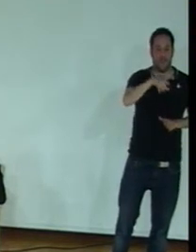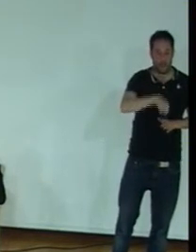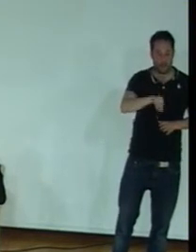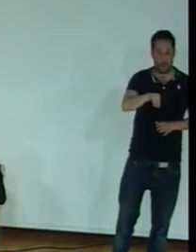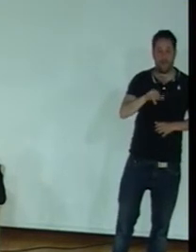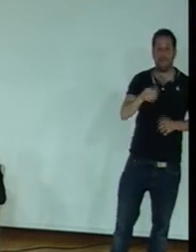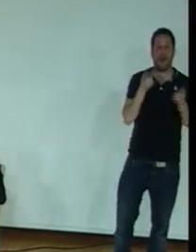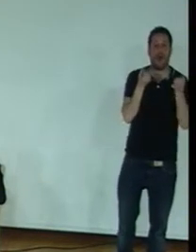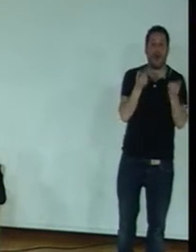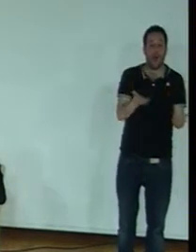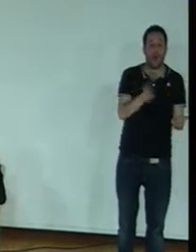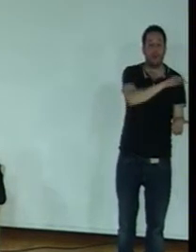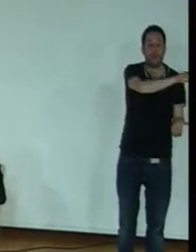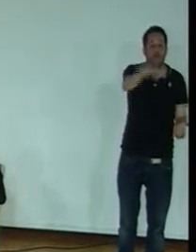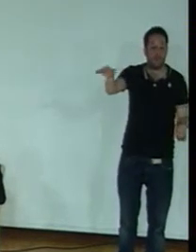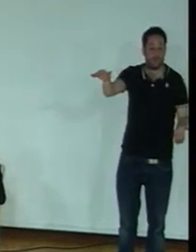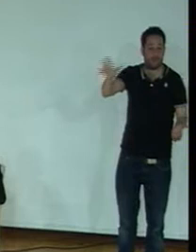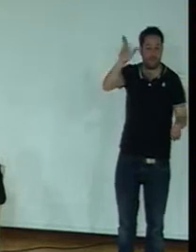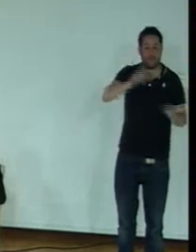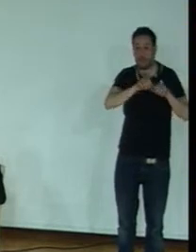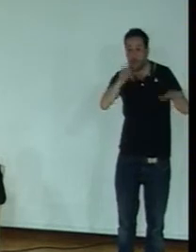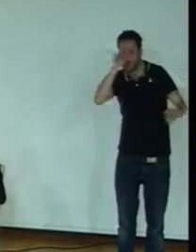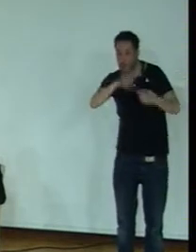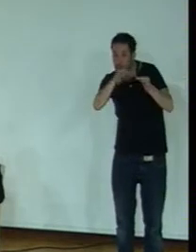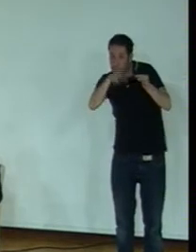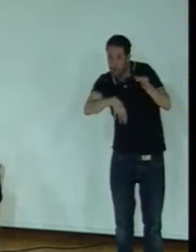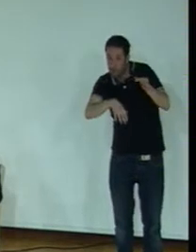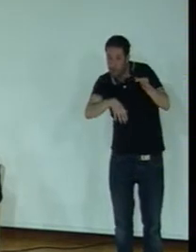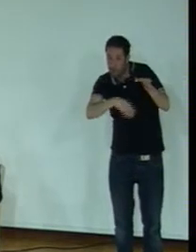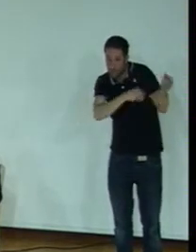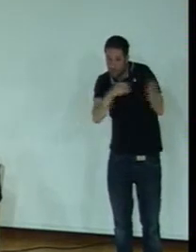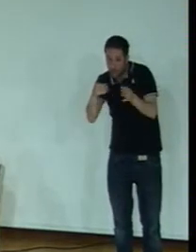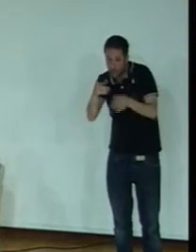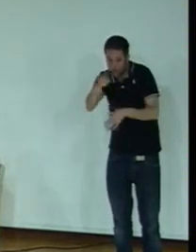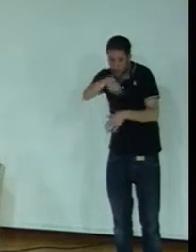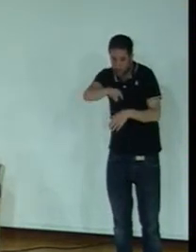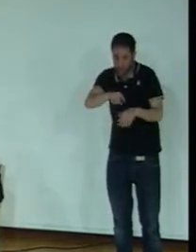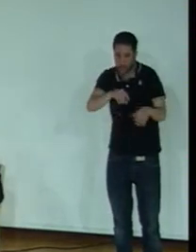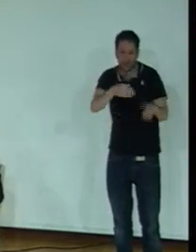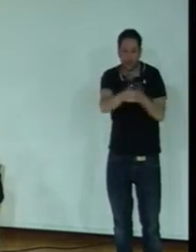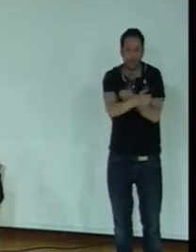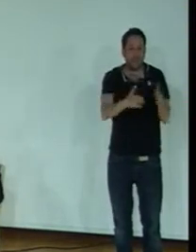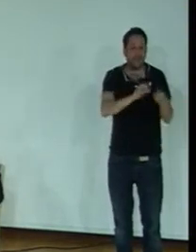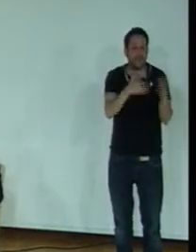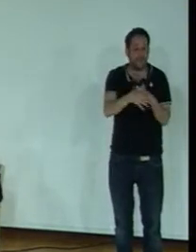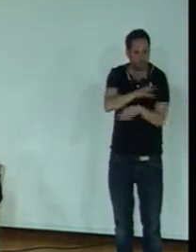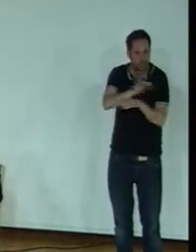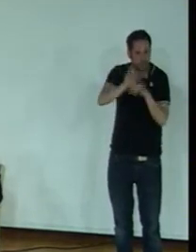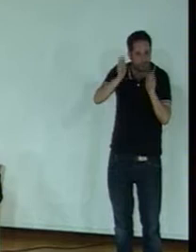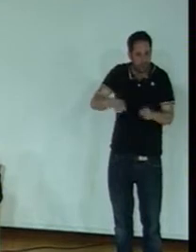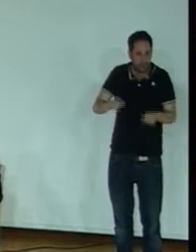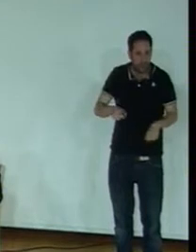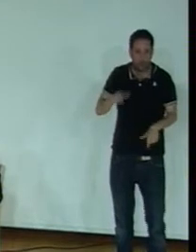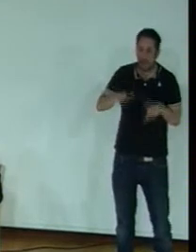un appel d'offres pour obtenir une solution qui vous permette de sécuriser votre modem, votre box Internet.